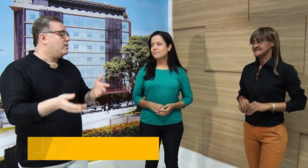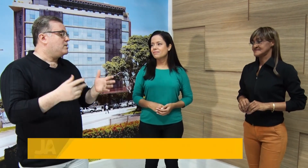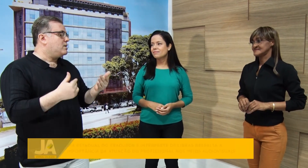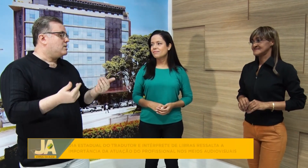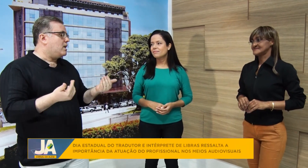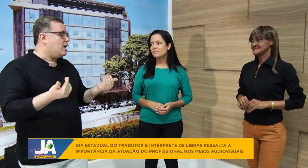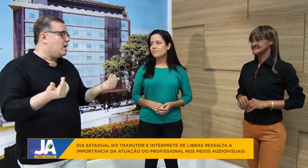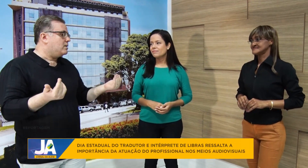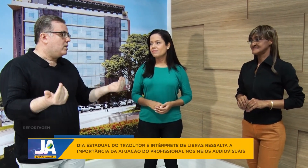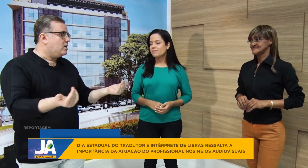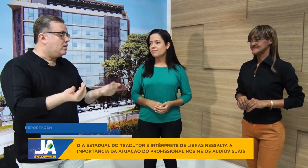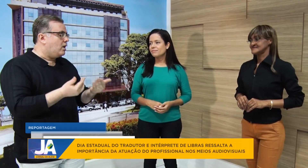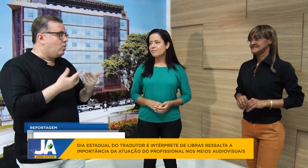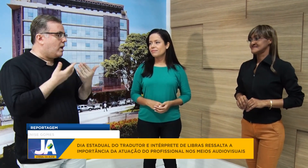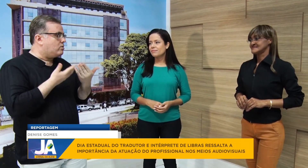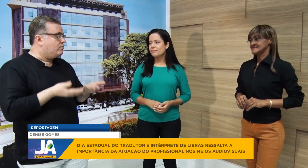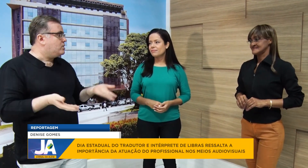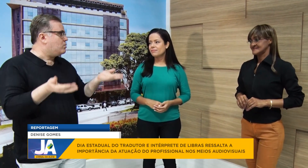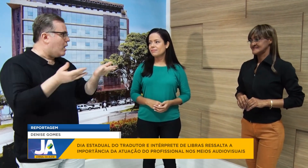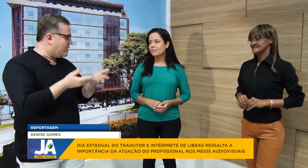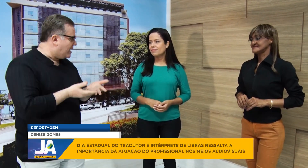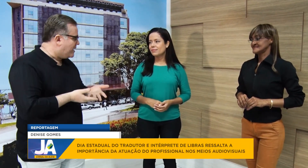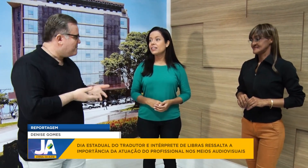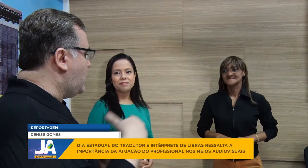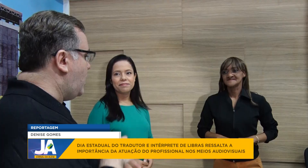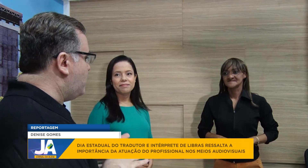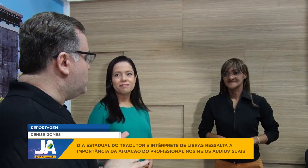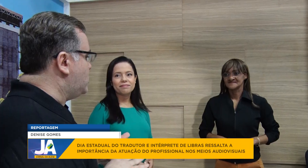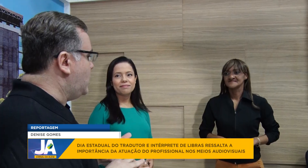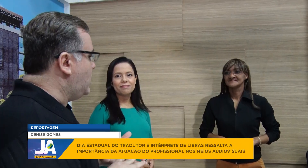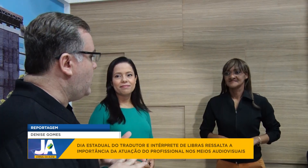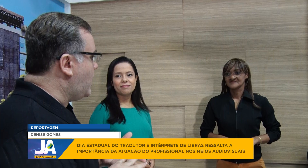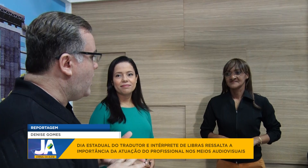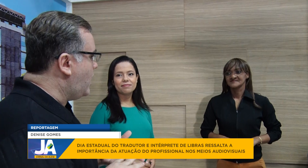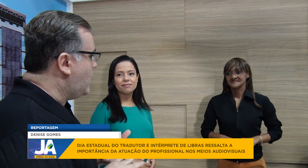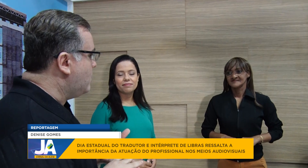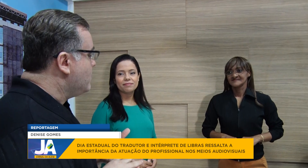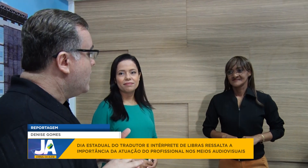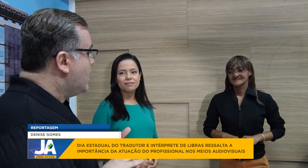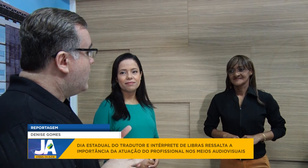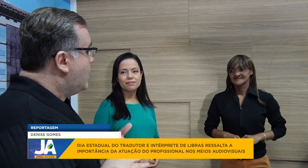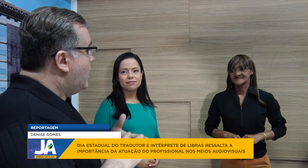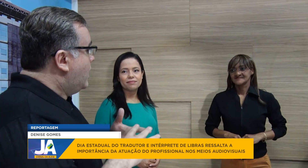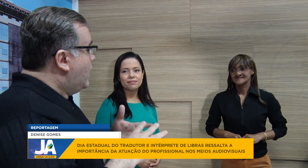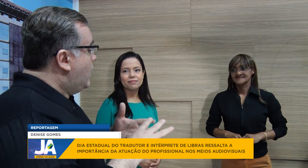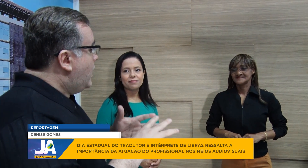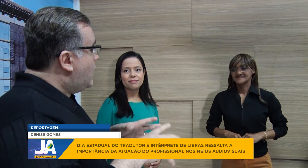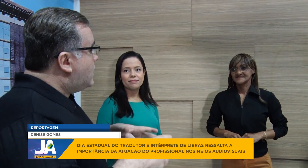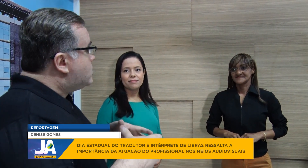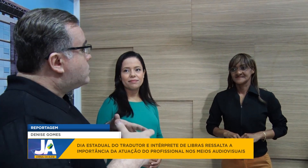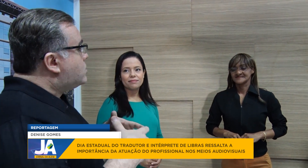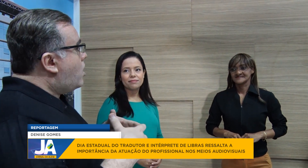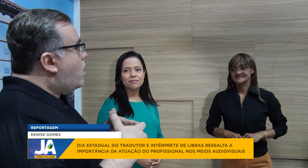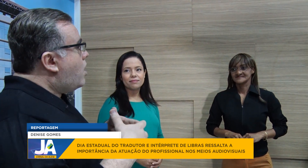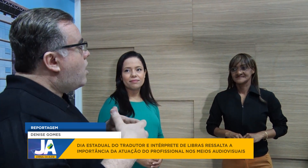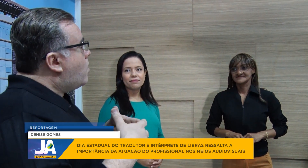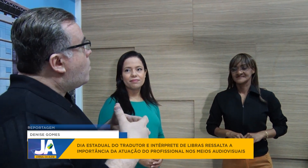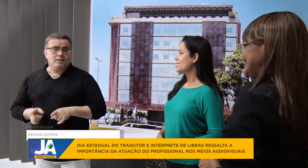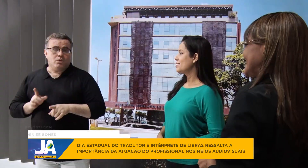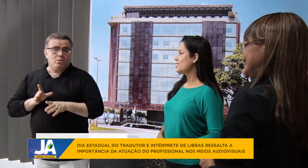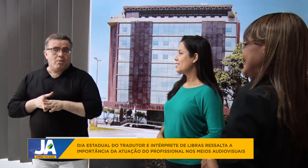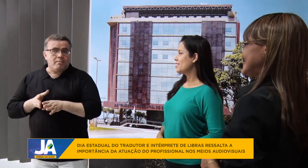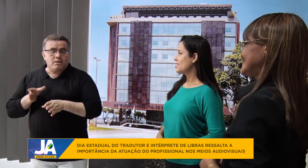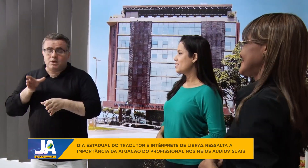Traduzir a informação levada ao telespectador pela tela da TV Alese por meio da língua brasileira de